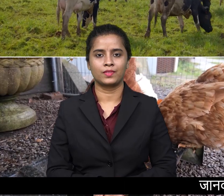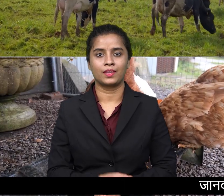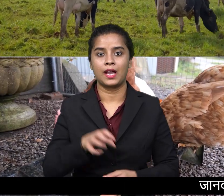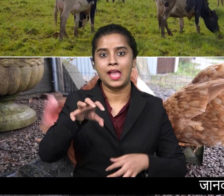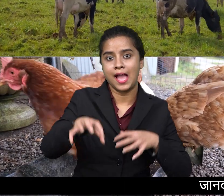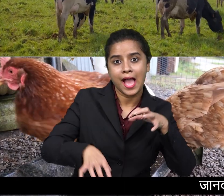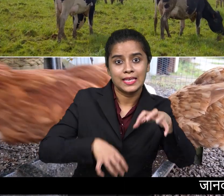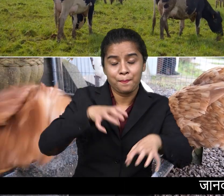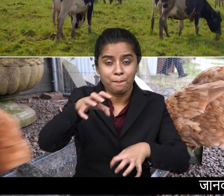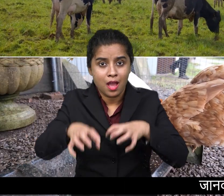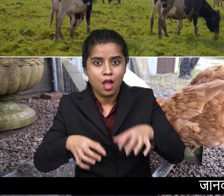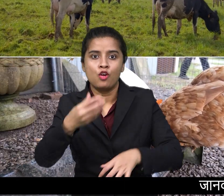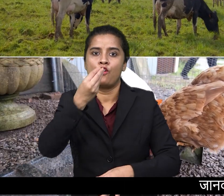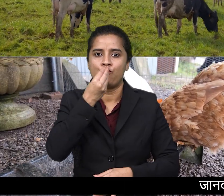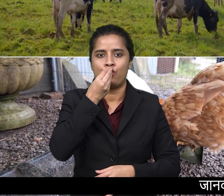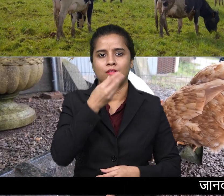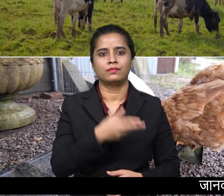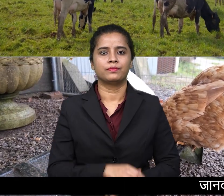जानवरों के लिए भोजन।